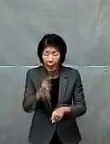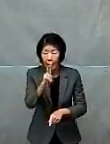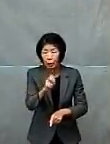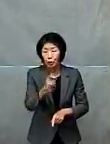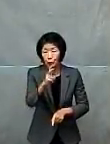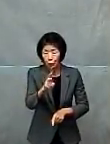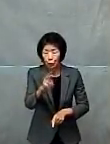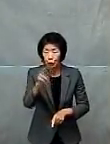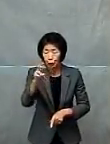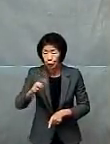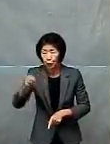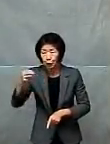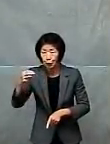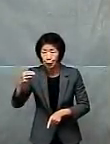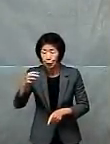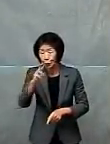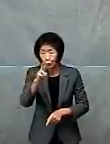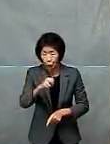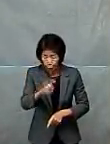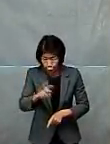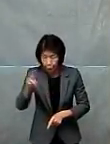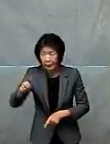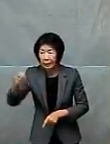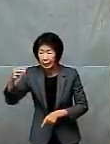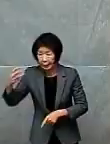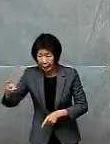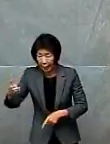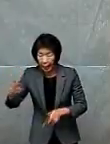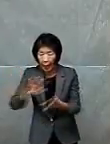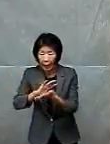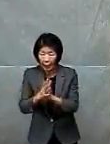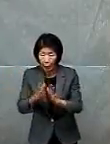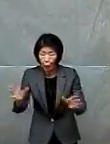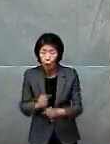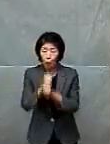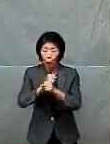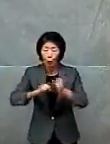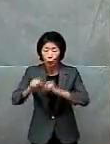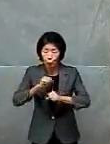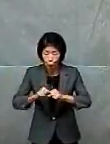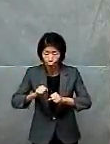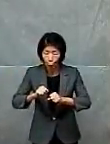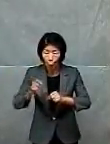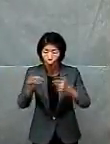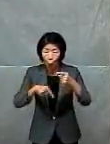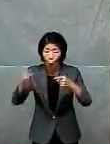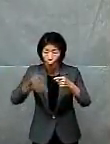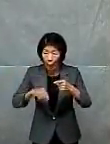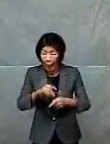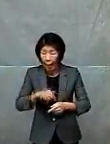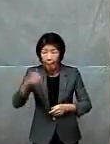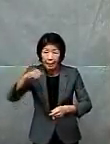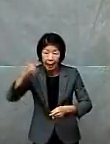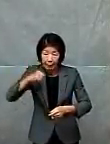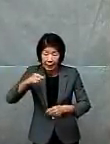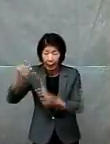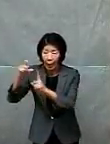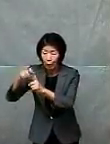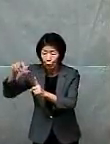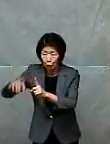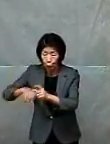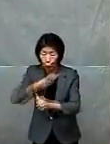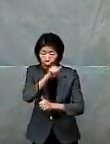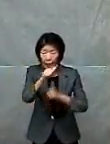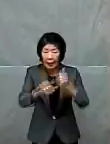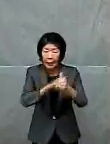日23日の土日には県の総合運動公園南側駐車場で第